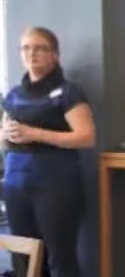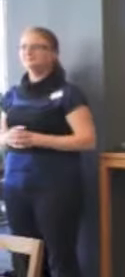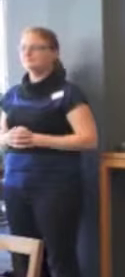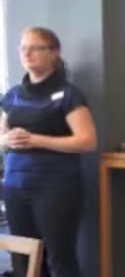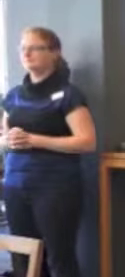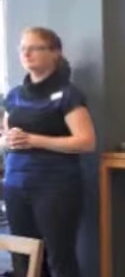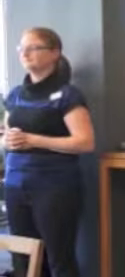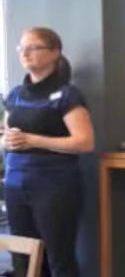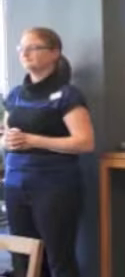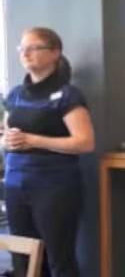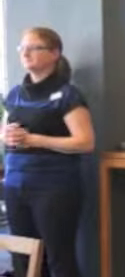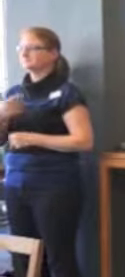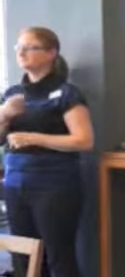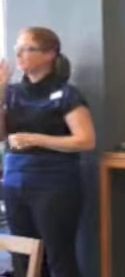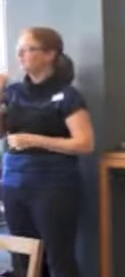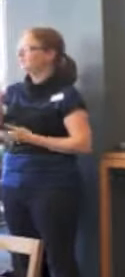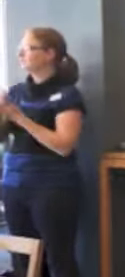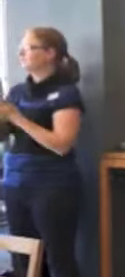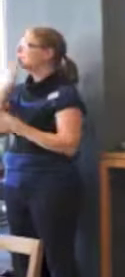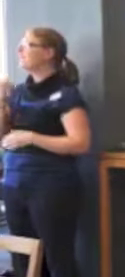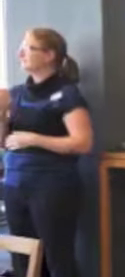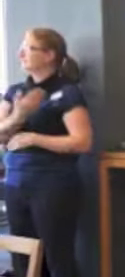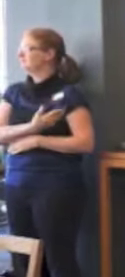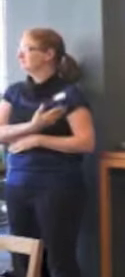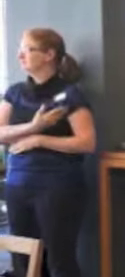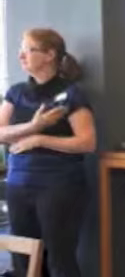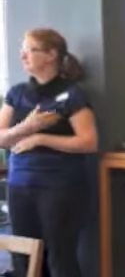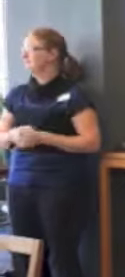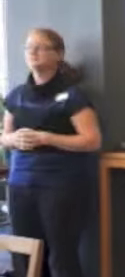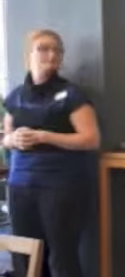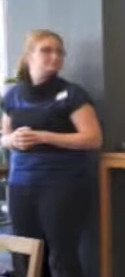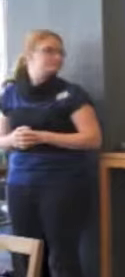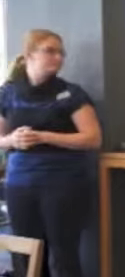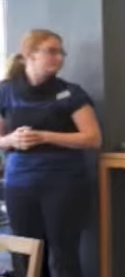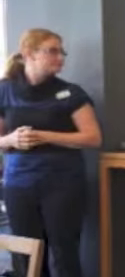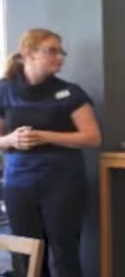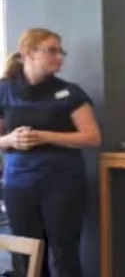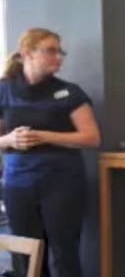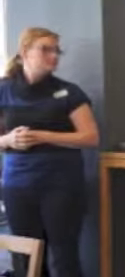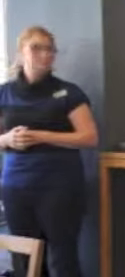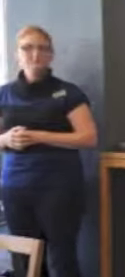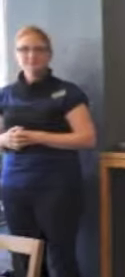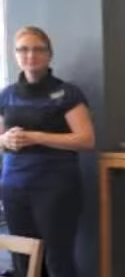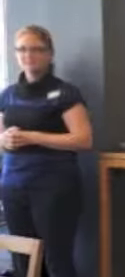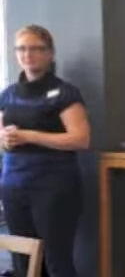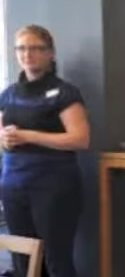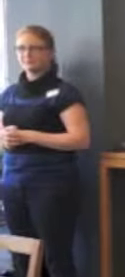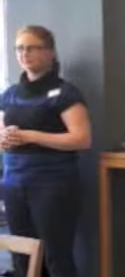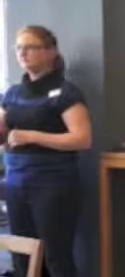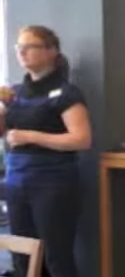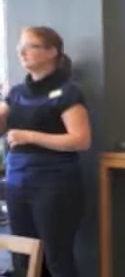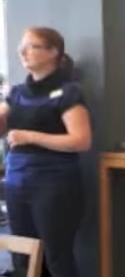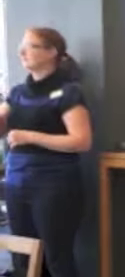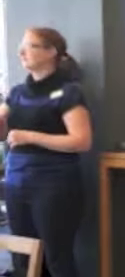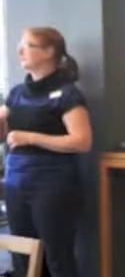börja med att berätta något vem du är och ta med den. Ja, jag heter Ragnar